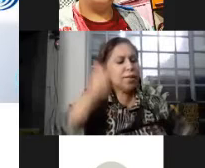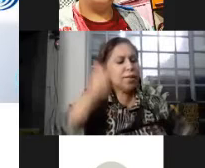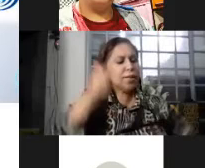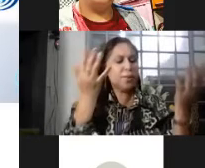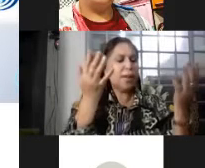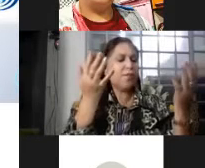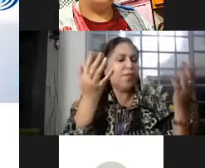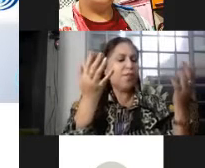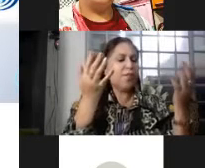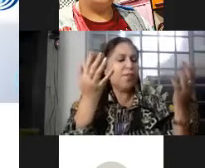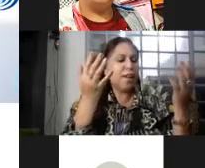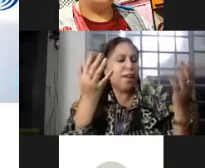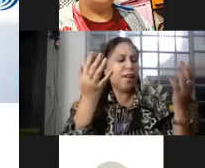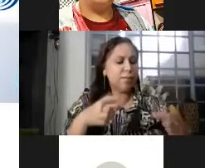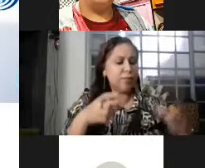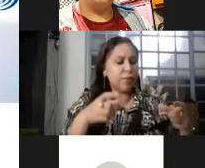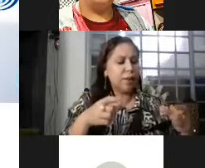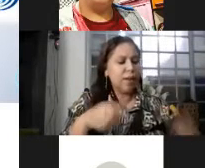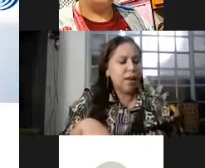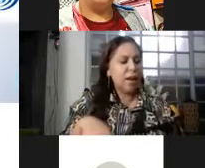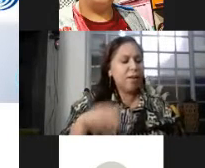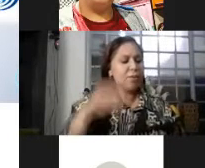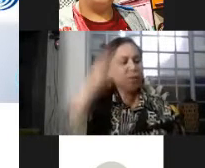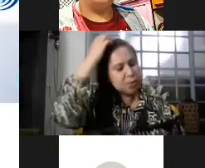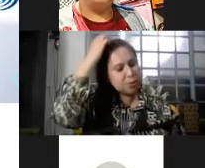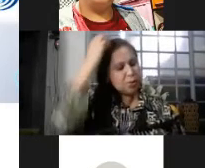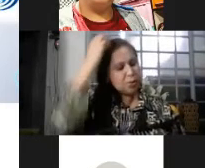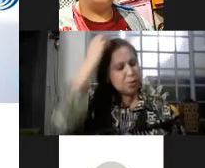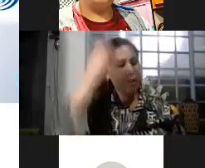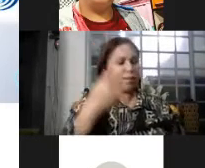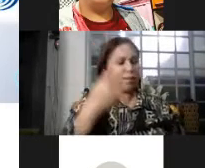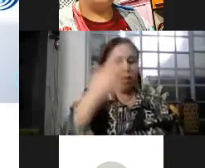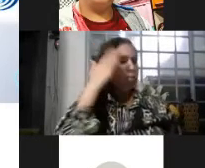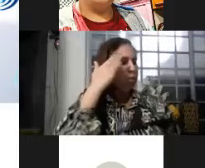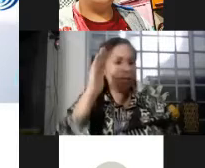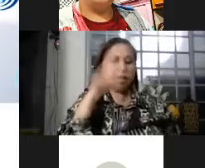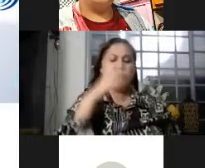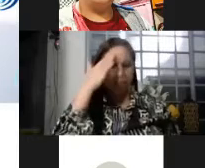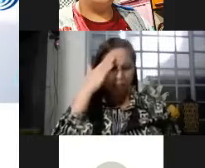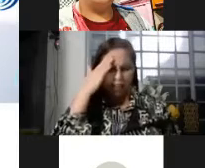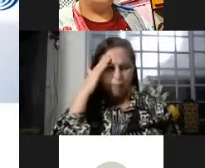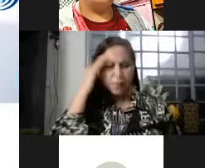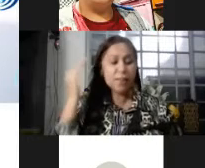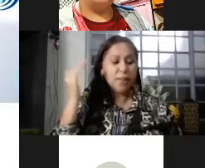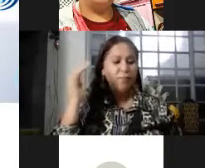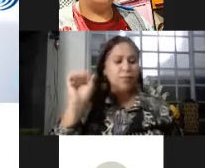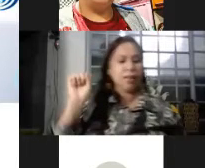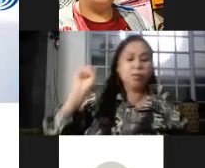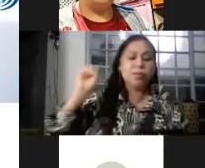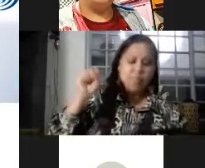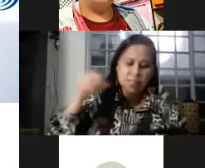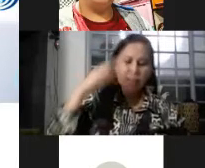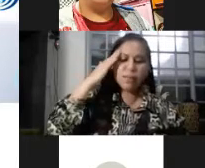sabe onde é a festa? Aí o segundo diz: eu não sei, você sabe? O